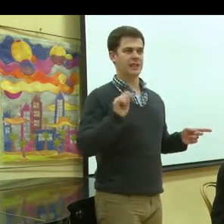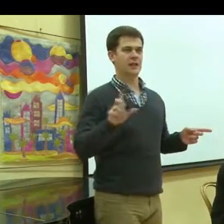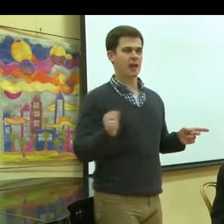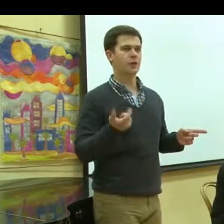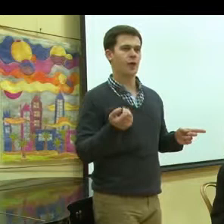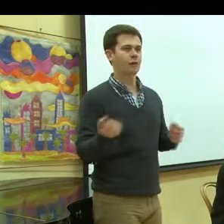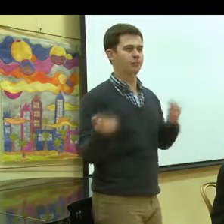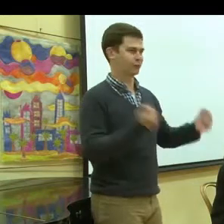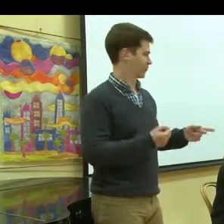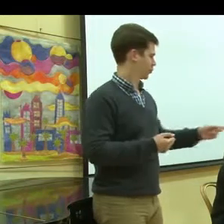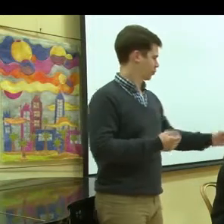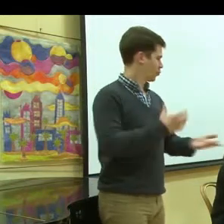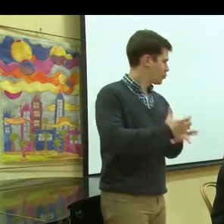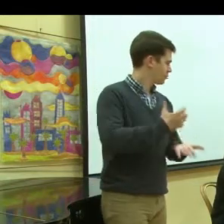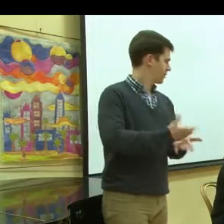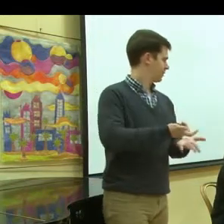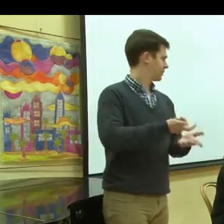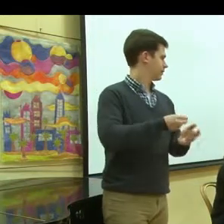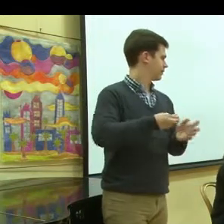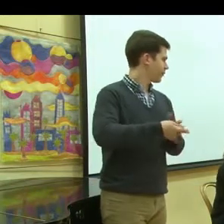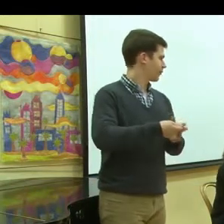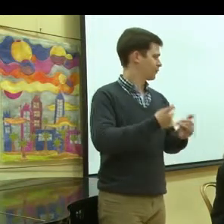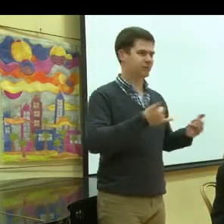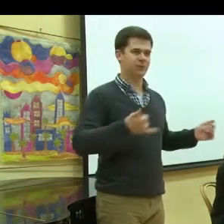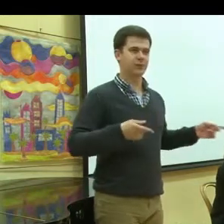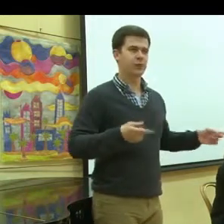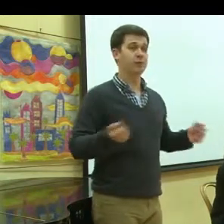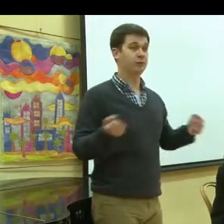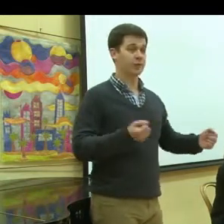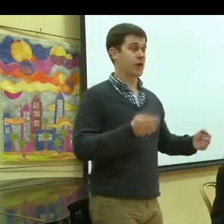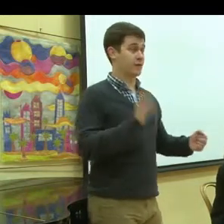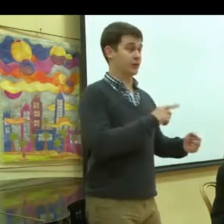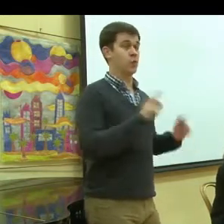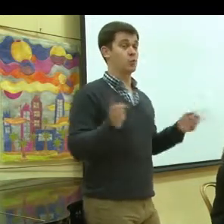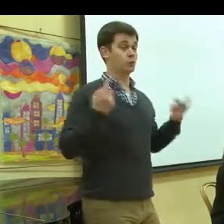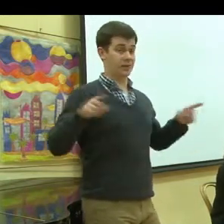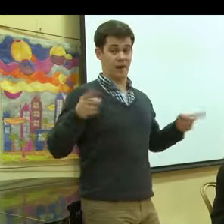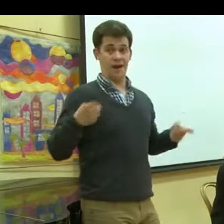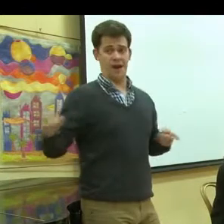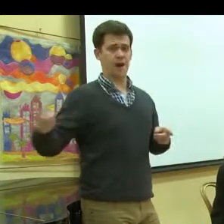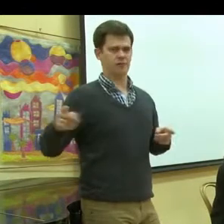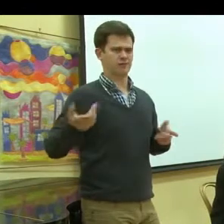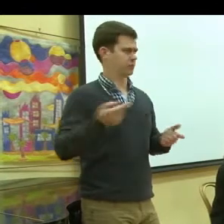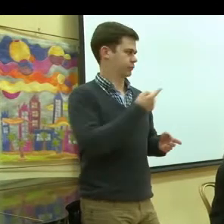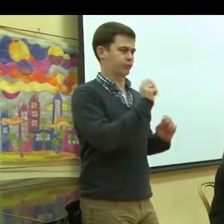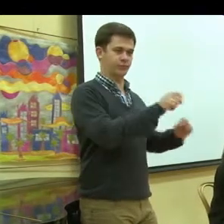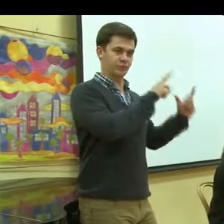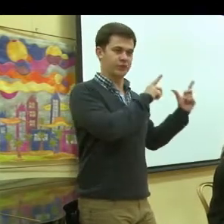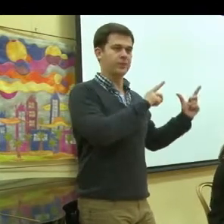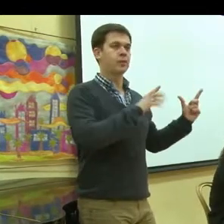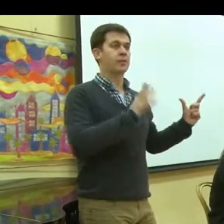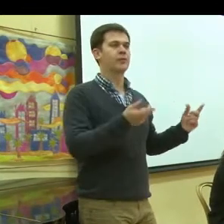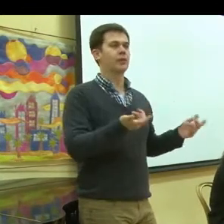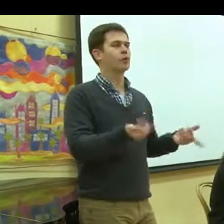parę gadżetów, przedmiotów związanych z tangiem. Gdy będziemy słuchali tego tanga, będziemy też oglądali, dotykali